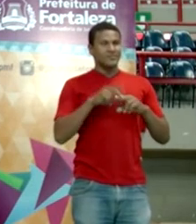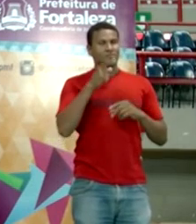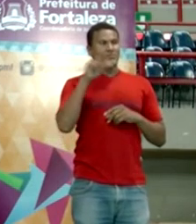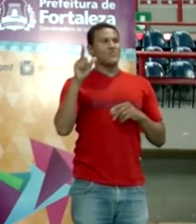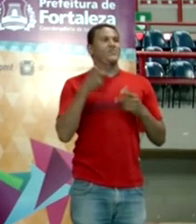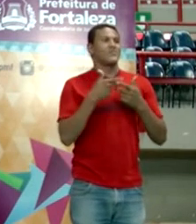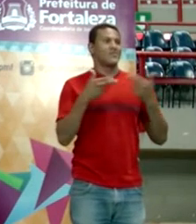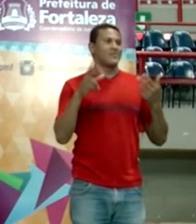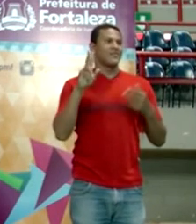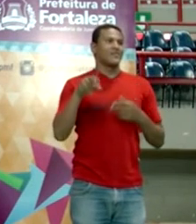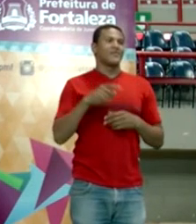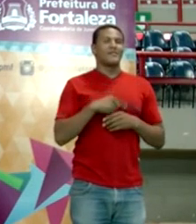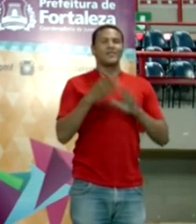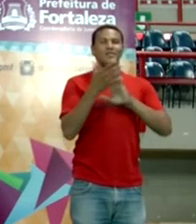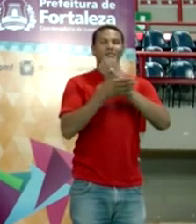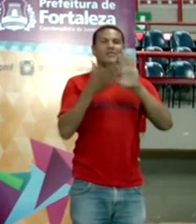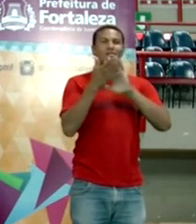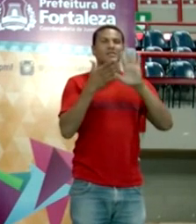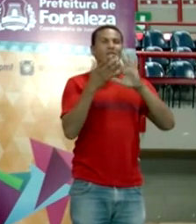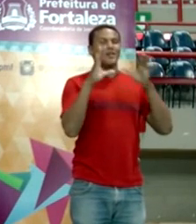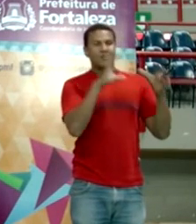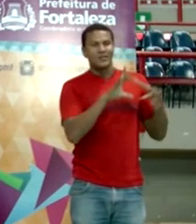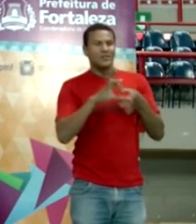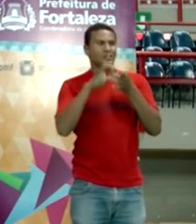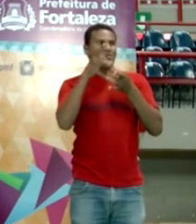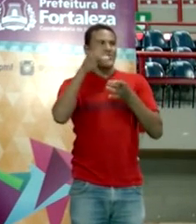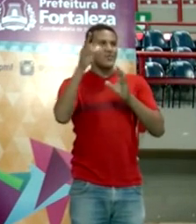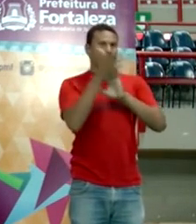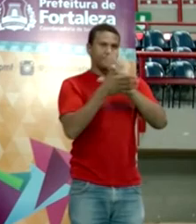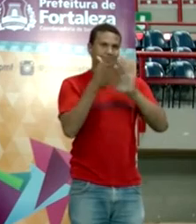sobre hipertexto, que vai precisar para a prova do Enem deste ano,